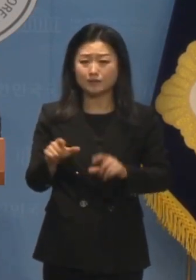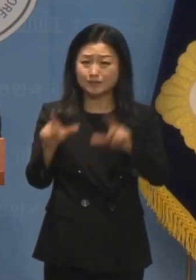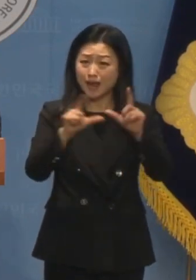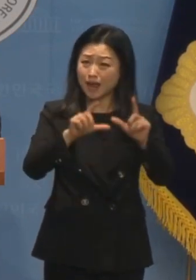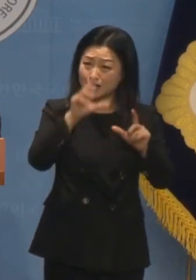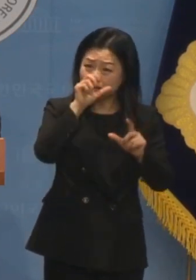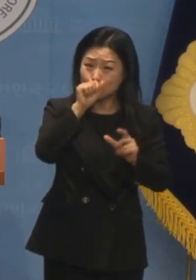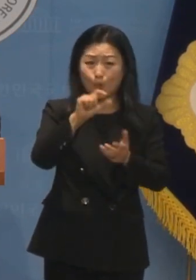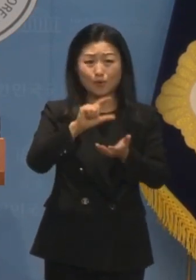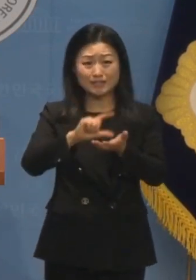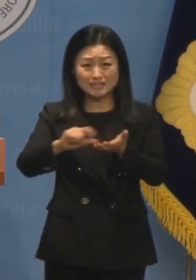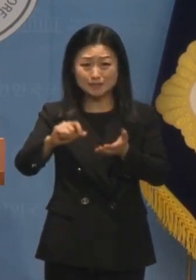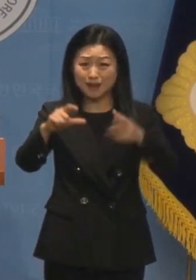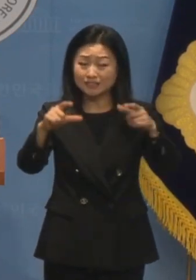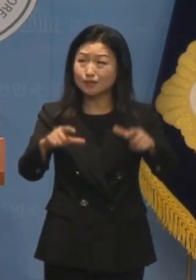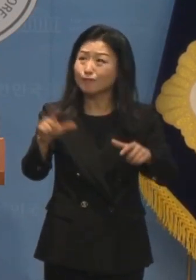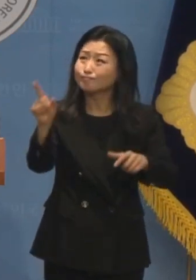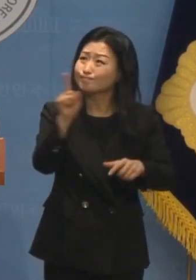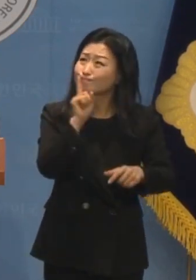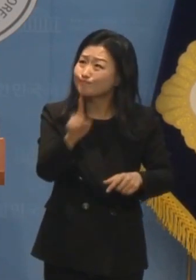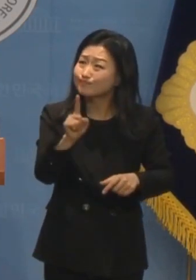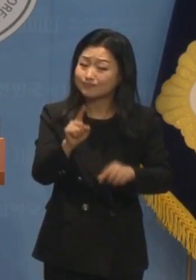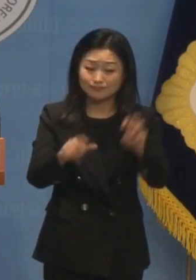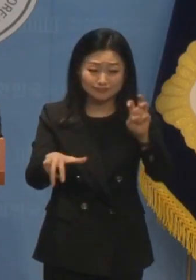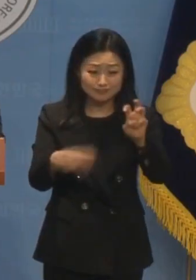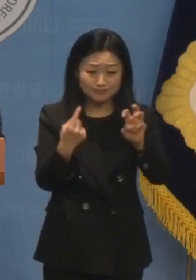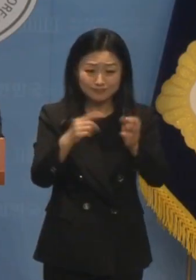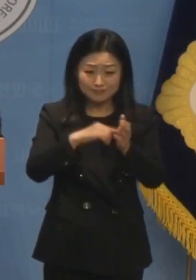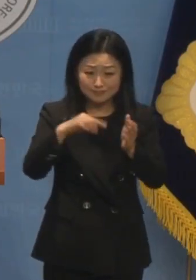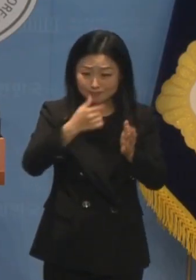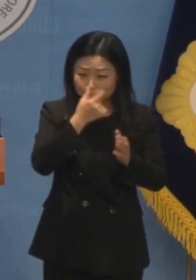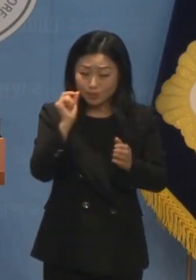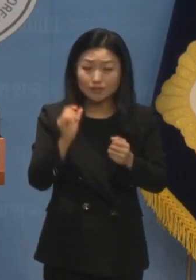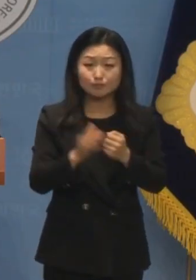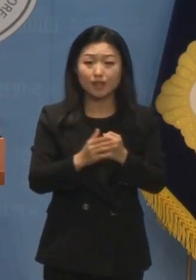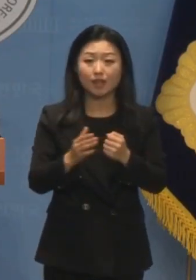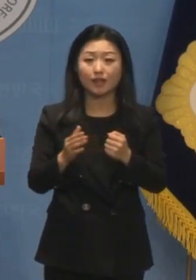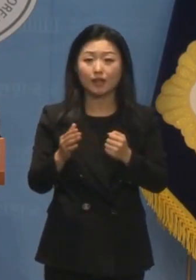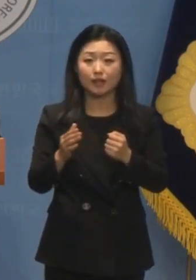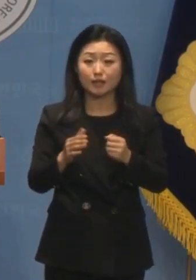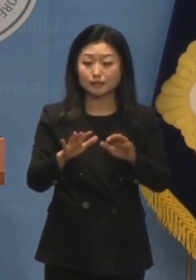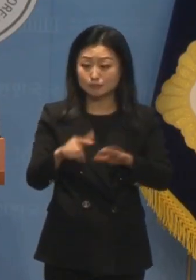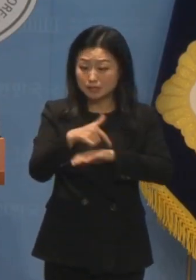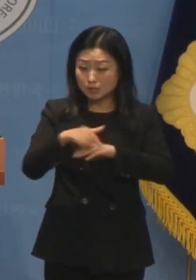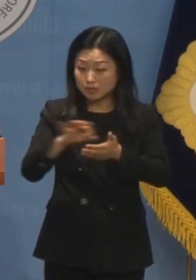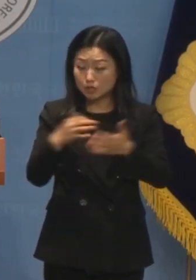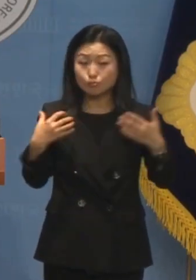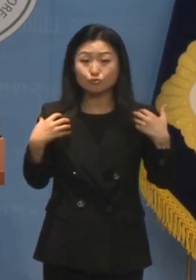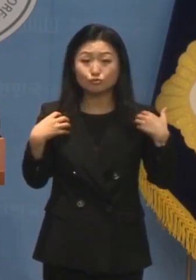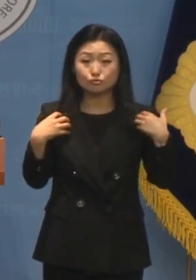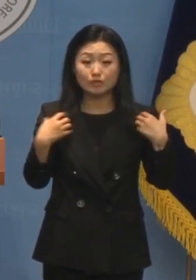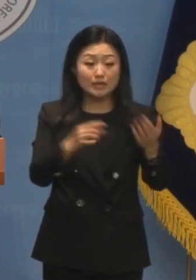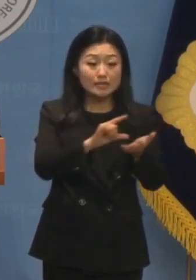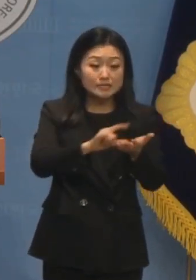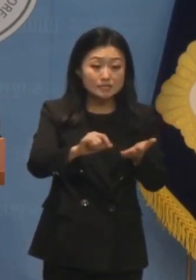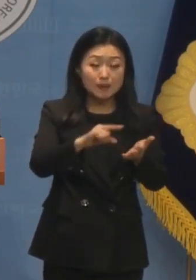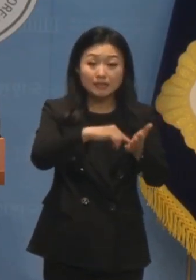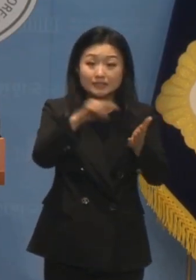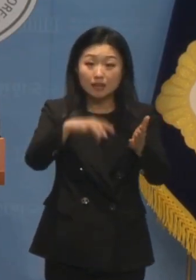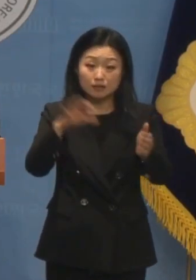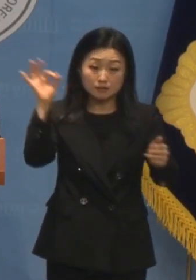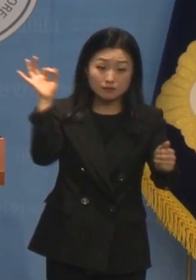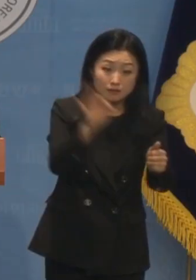좋은 지방 시대라고 30조원 세수 결손을 메우기 위해서 기획재정부가 지방교부세와